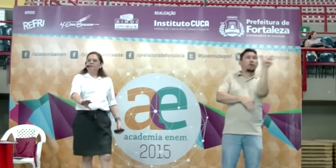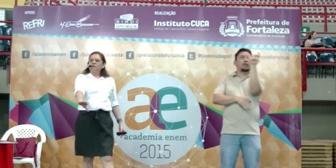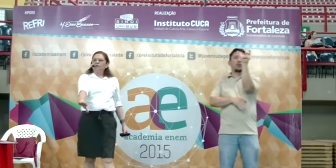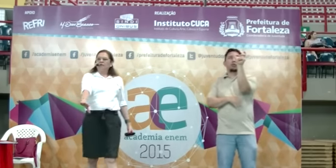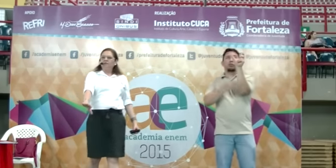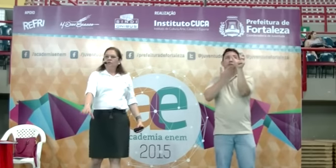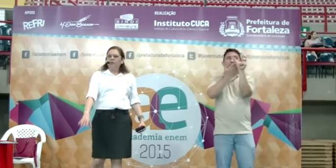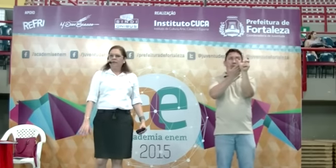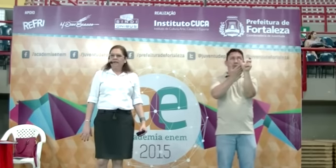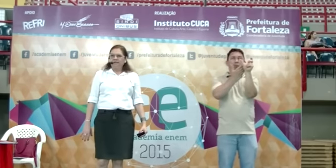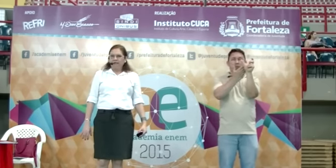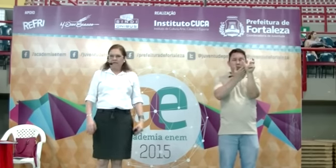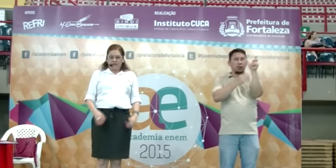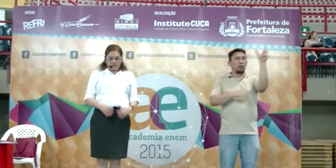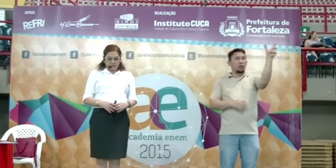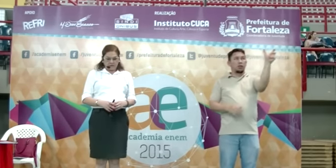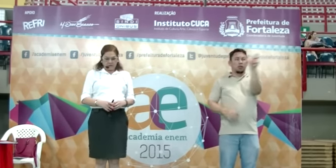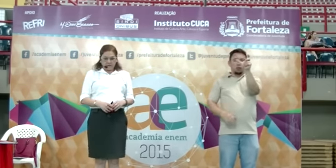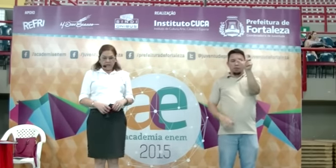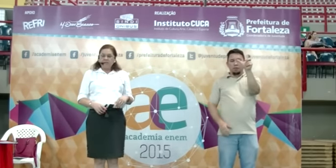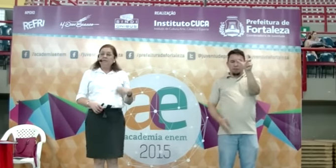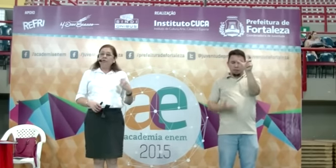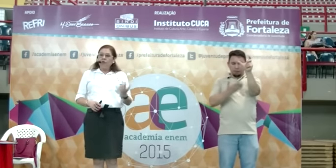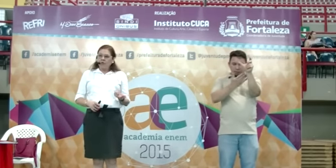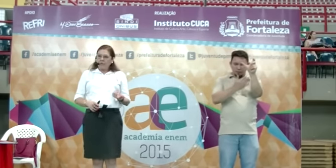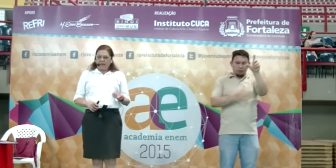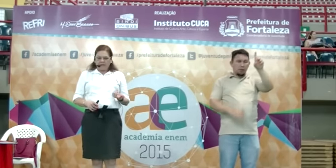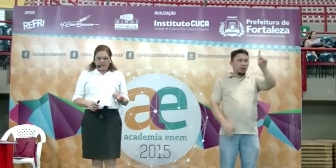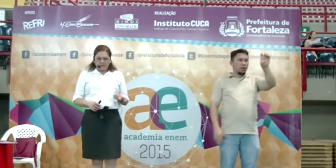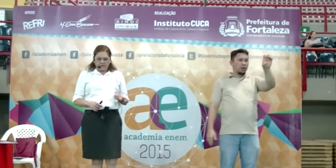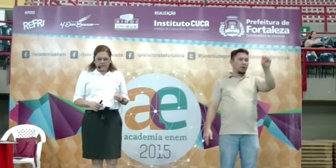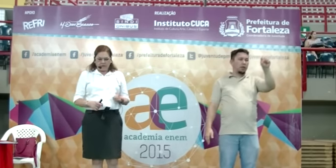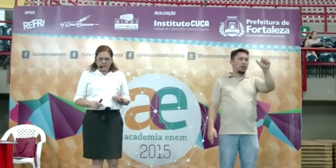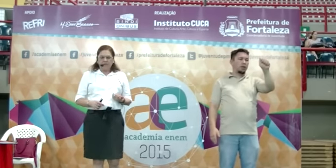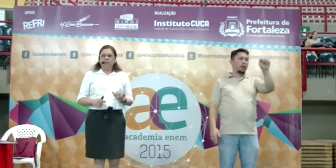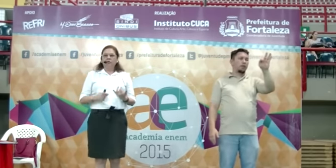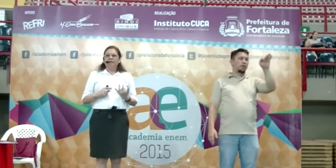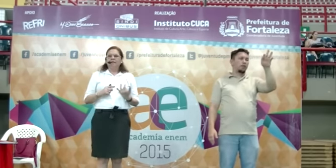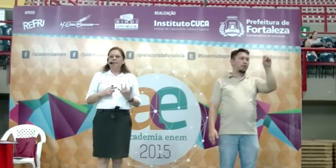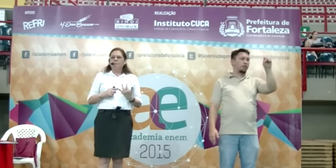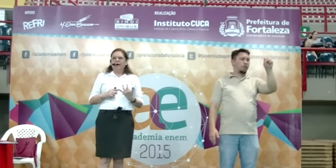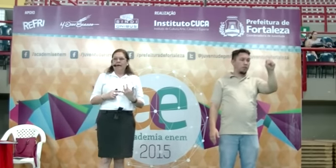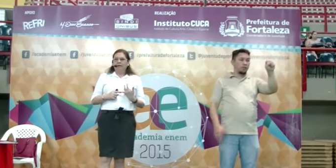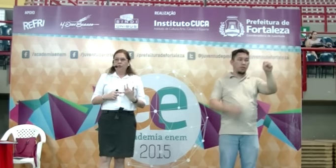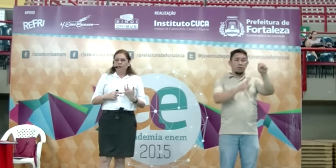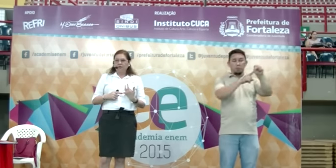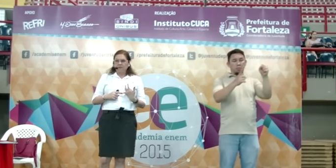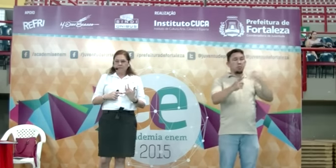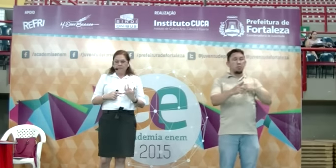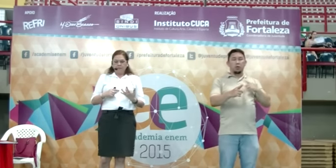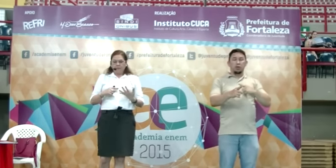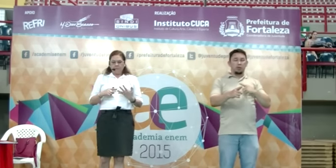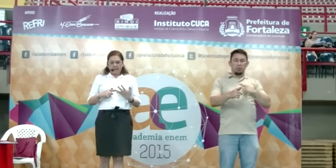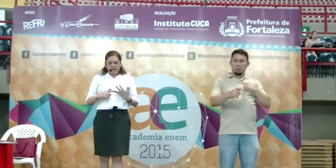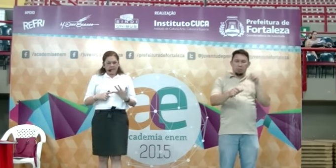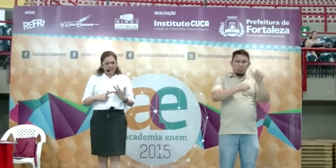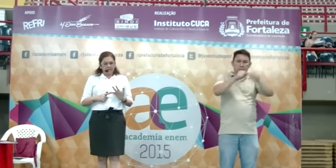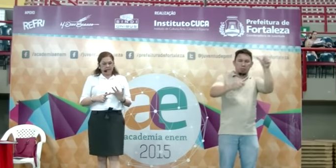tema da redação tem esse nome, desafios. Sinônimo para desafios, eu botei